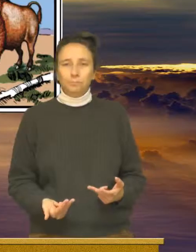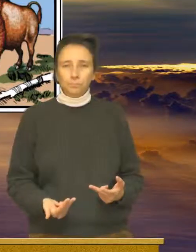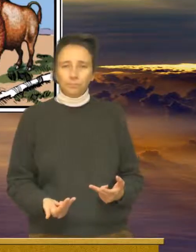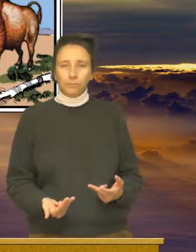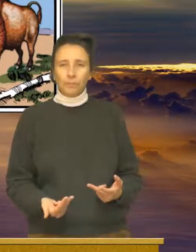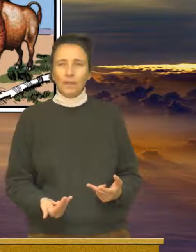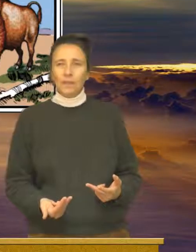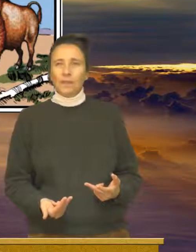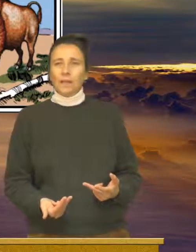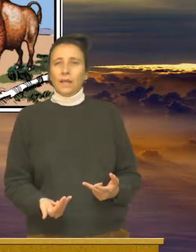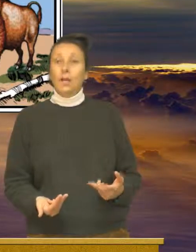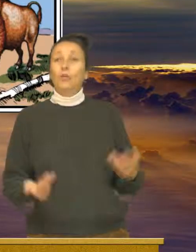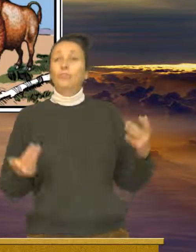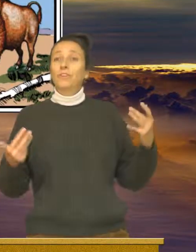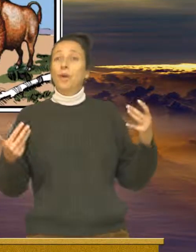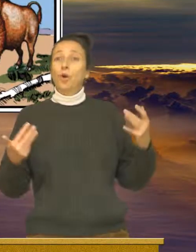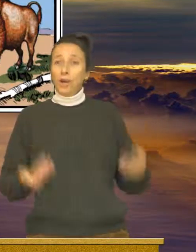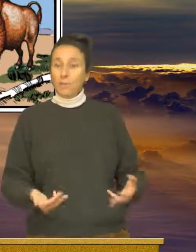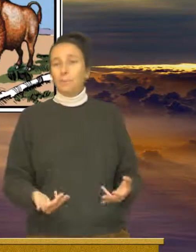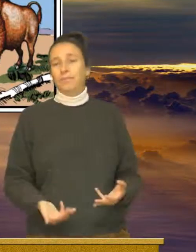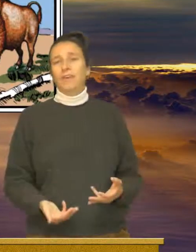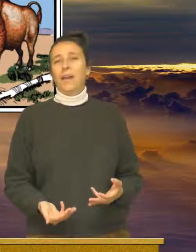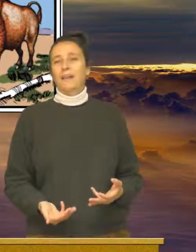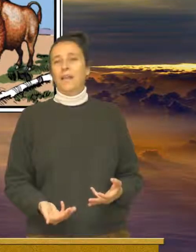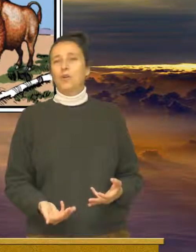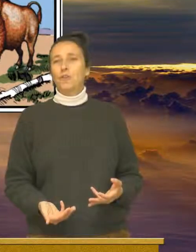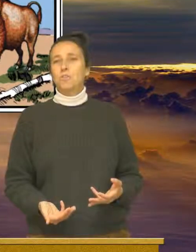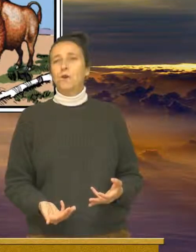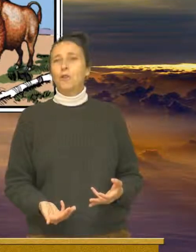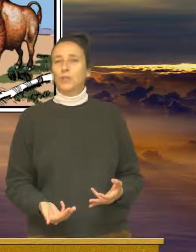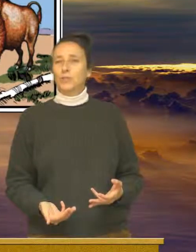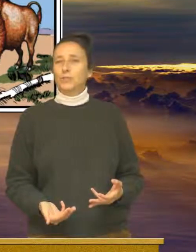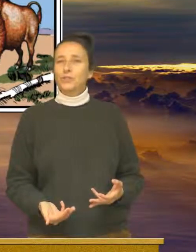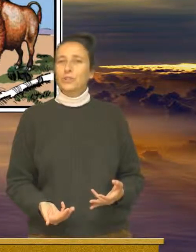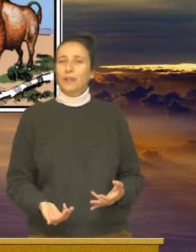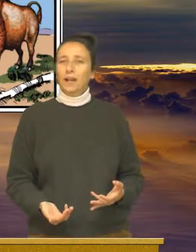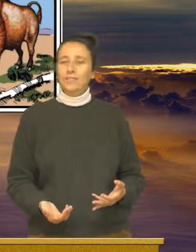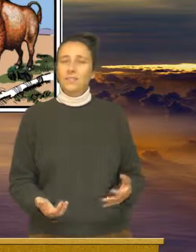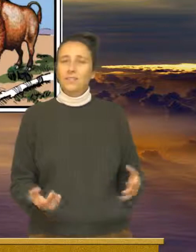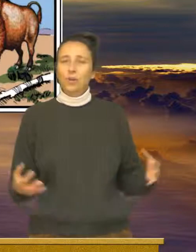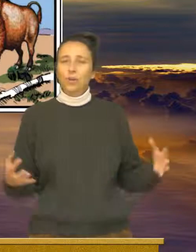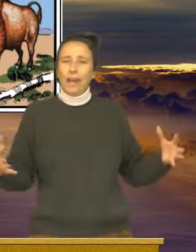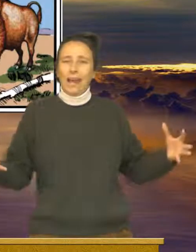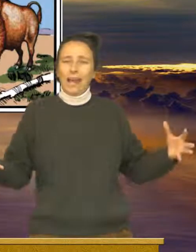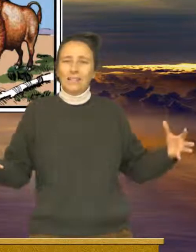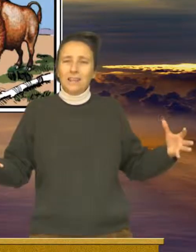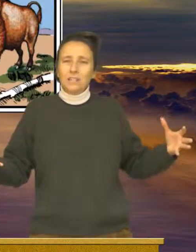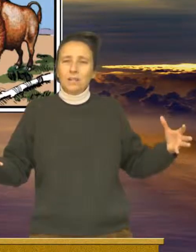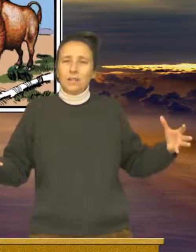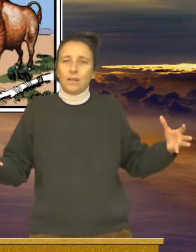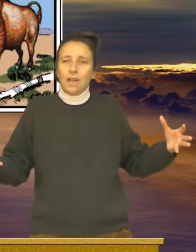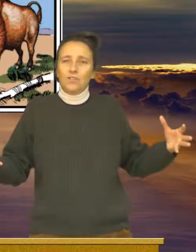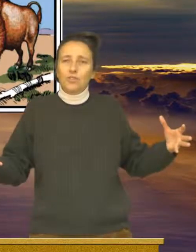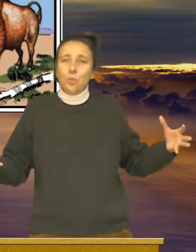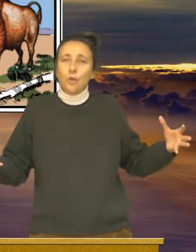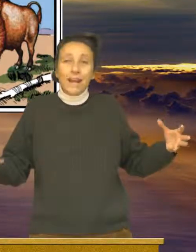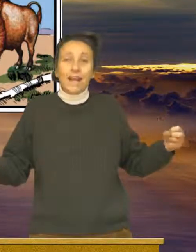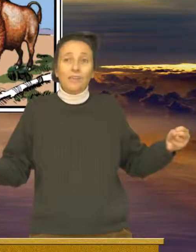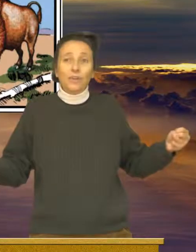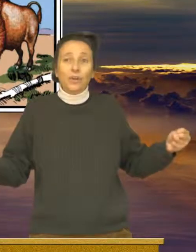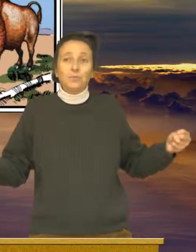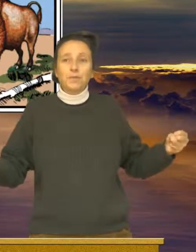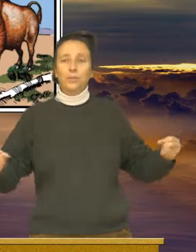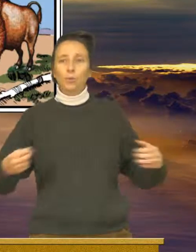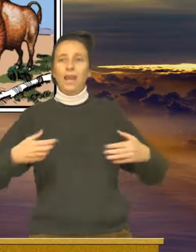dominical, y coincide con el zarandeo del pueblo de Dios. Así que es